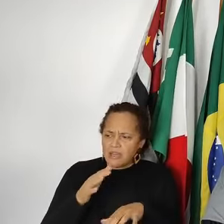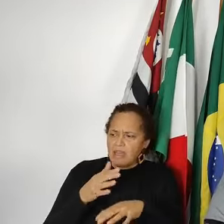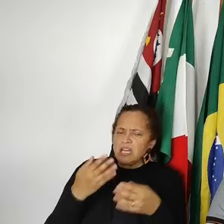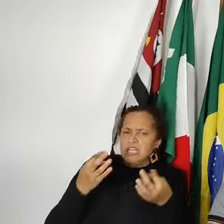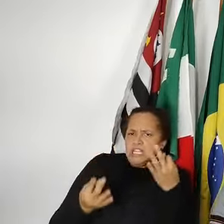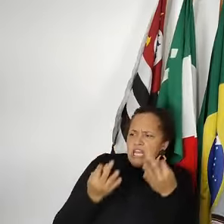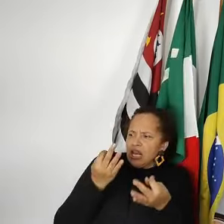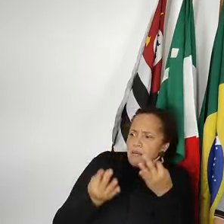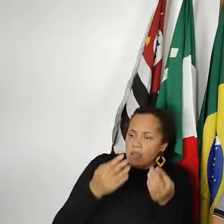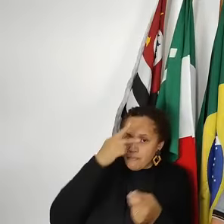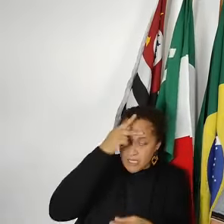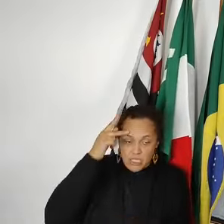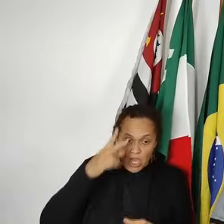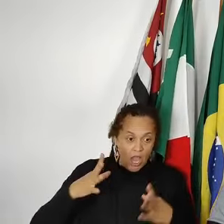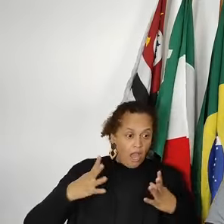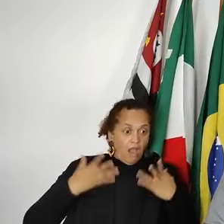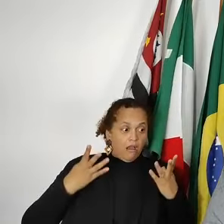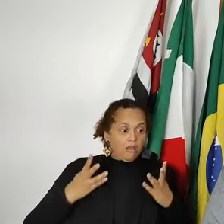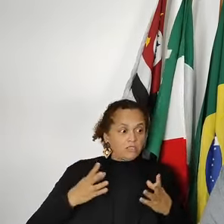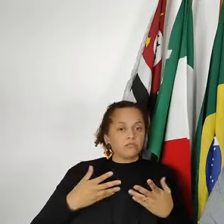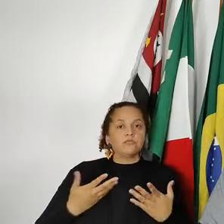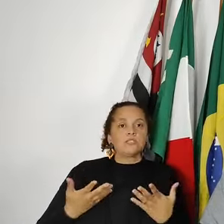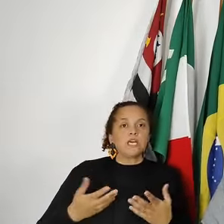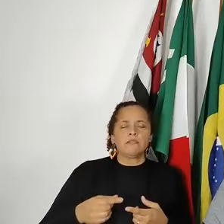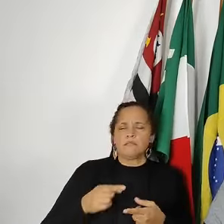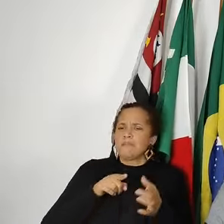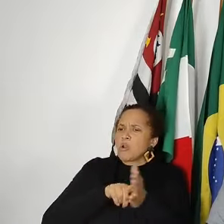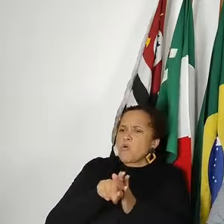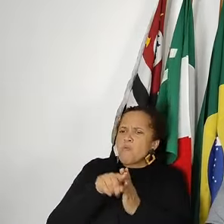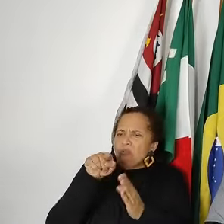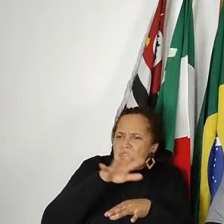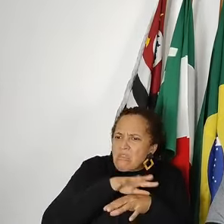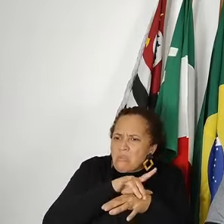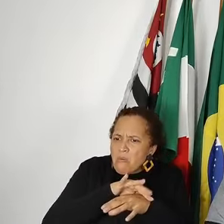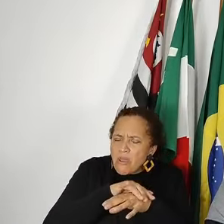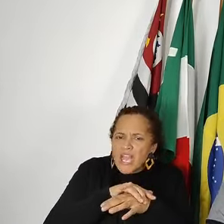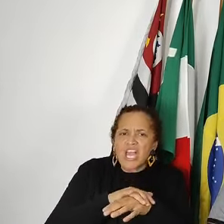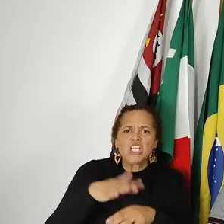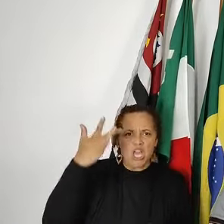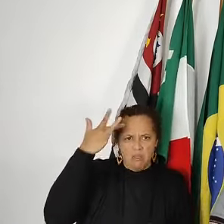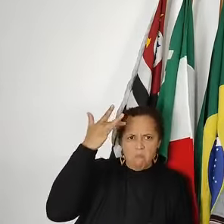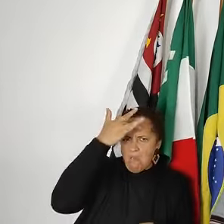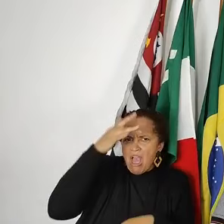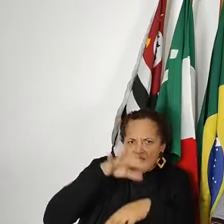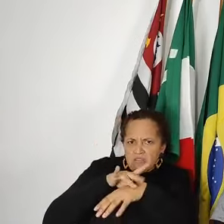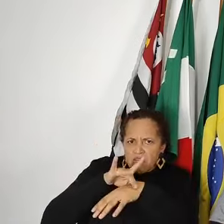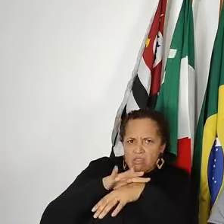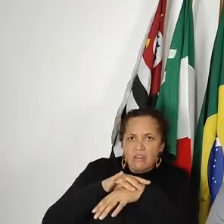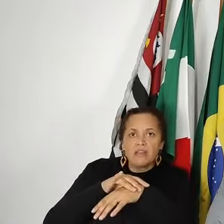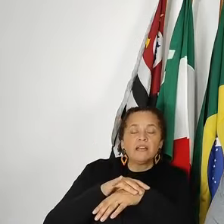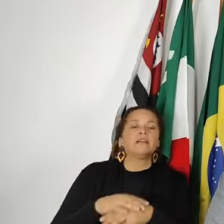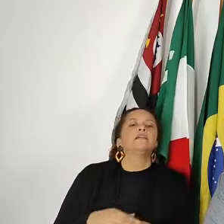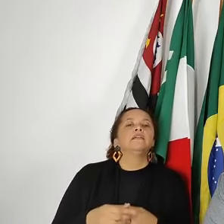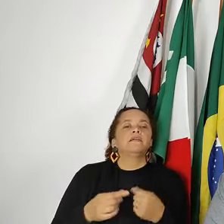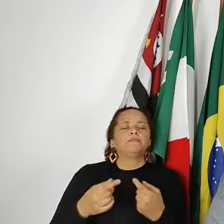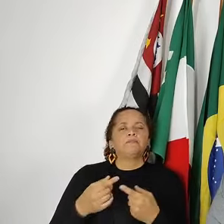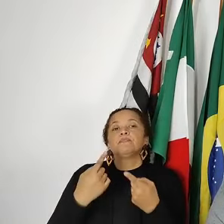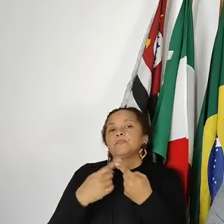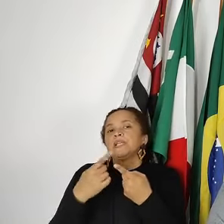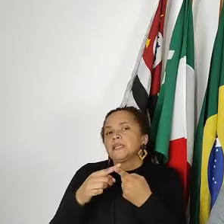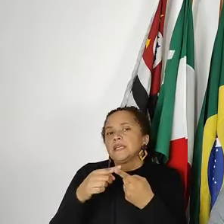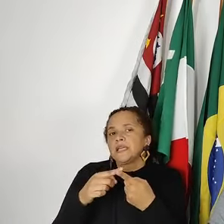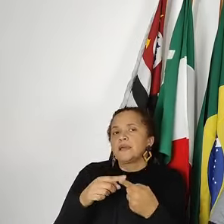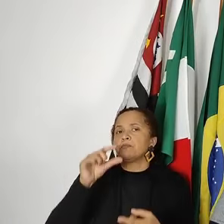Você não está legal da sua mente, né? Era uma coisa rara as pessoas procurarem esses